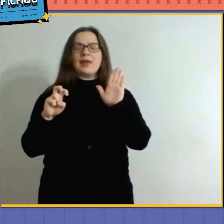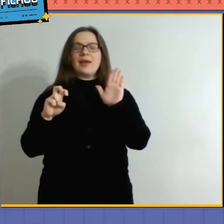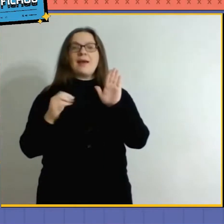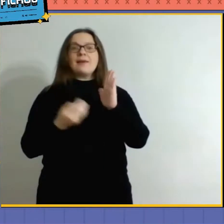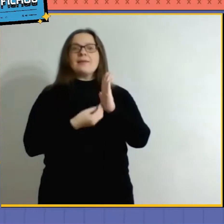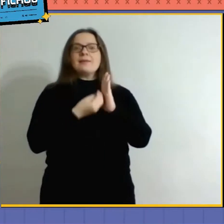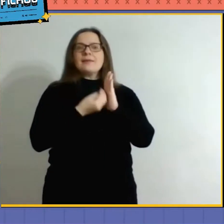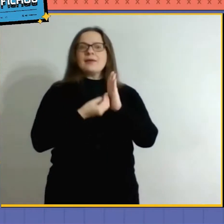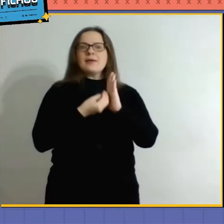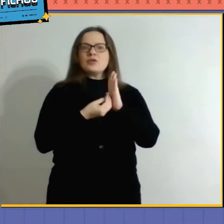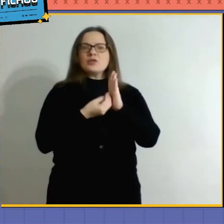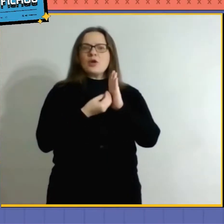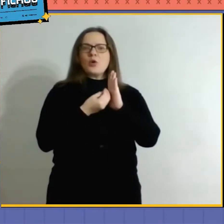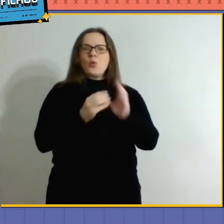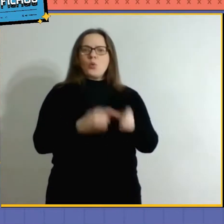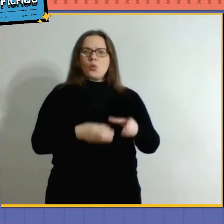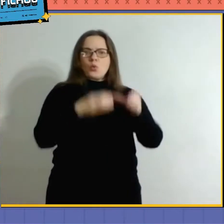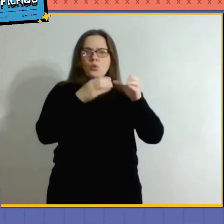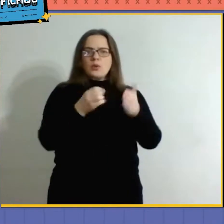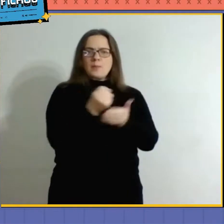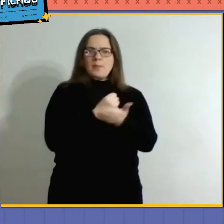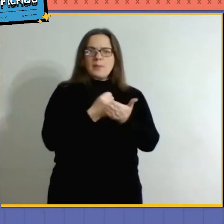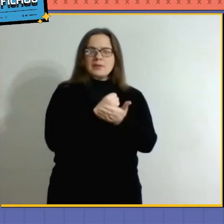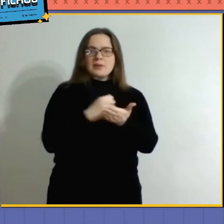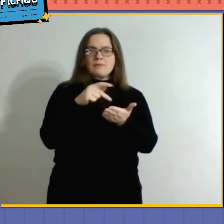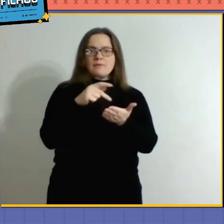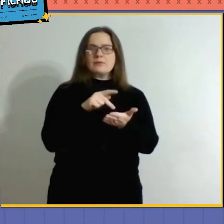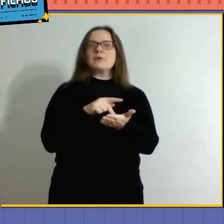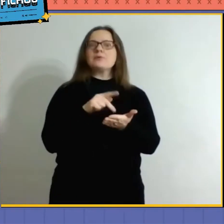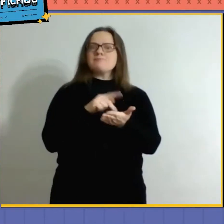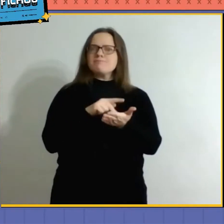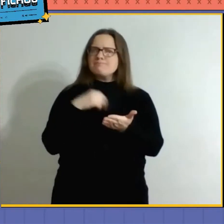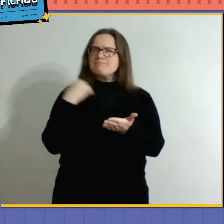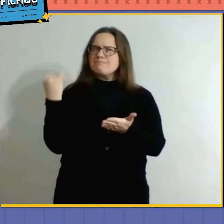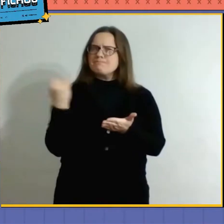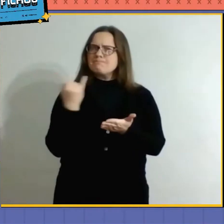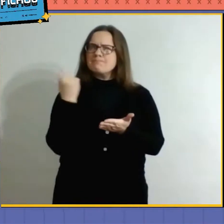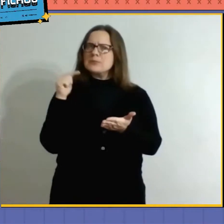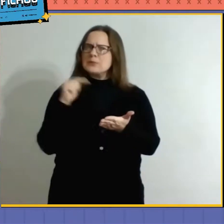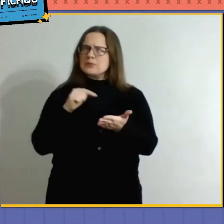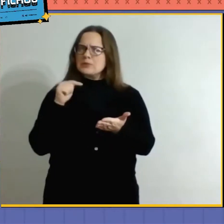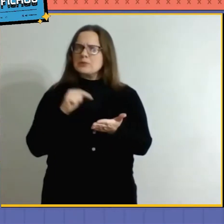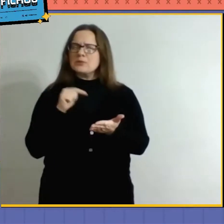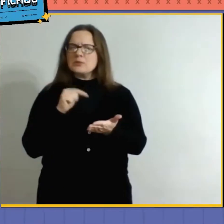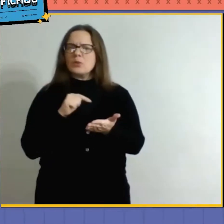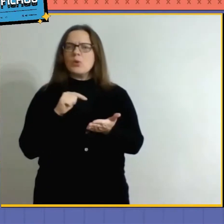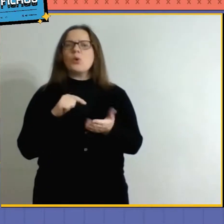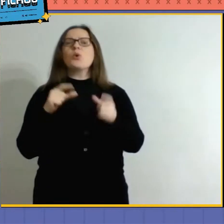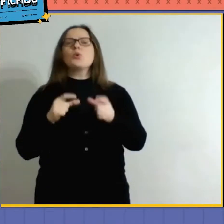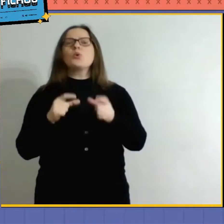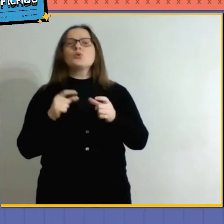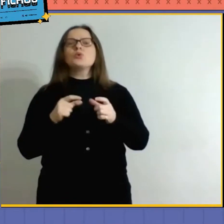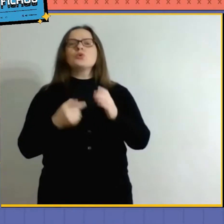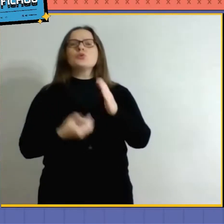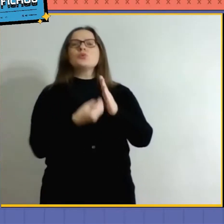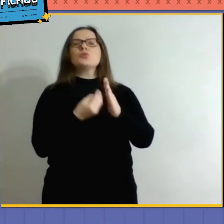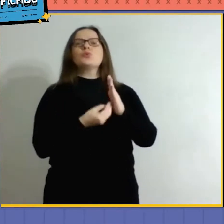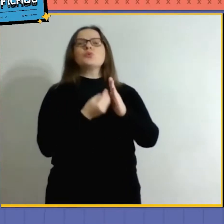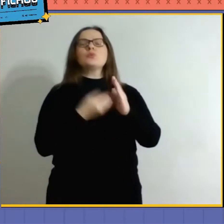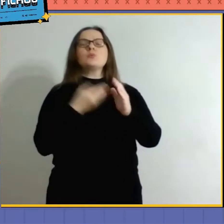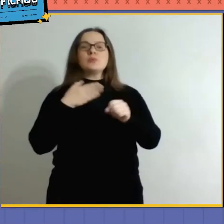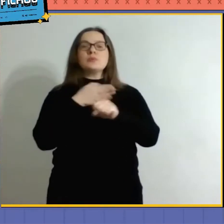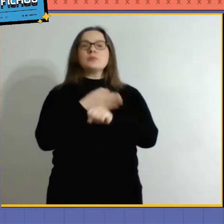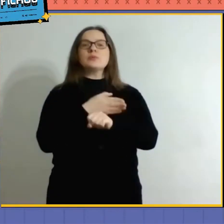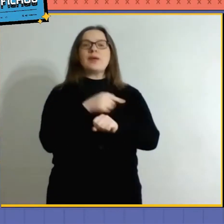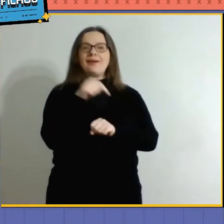da Verdade Olha que interessante a igreja onde nós estamos é a coluna e base da